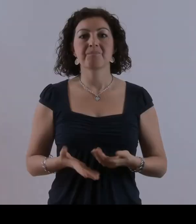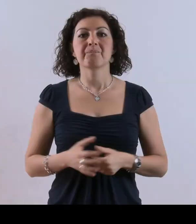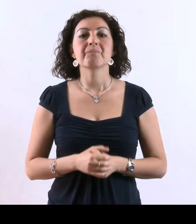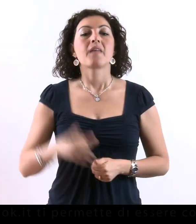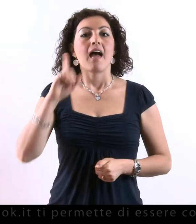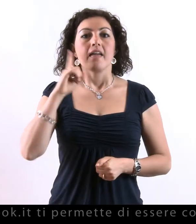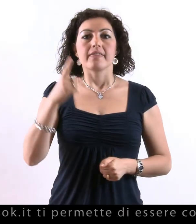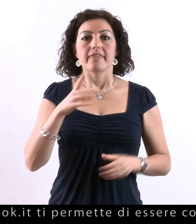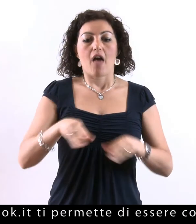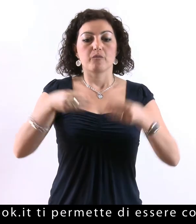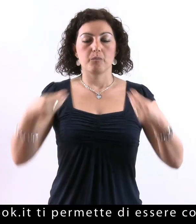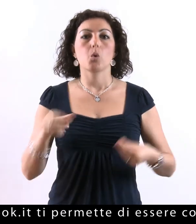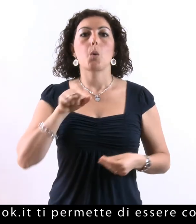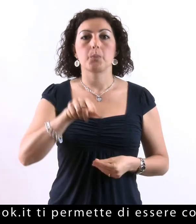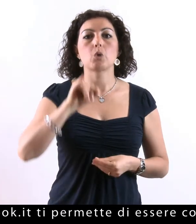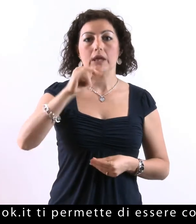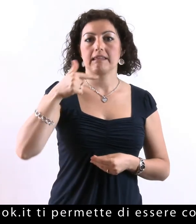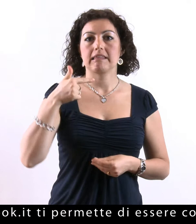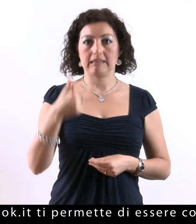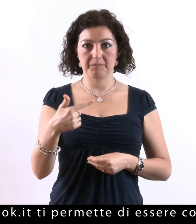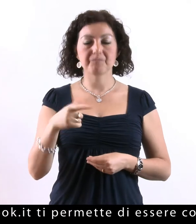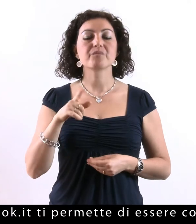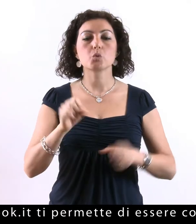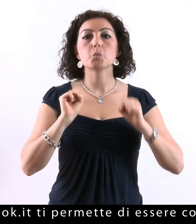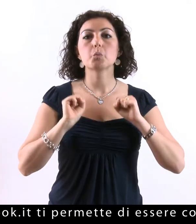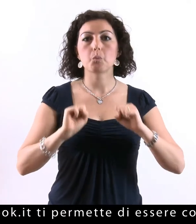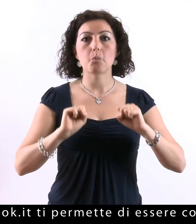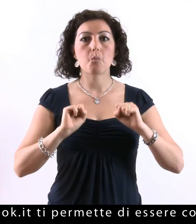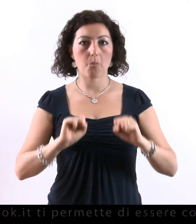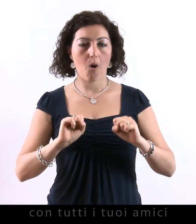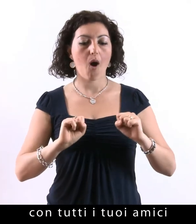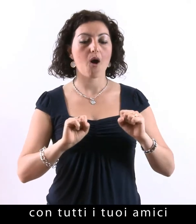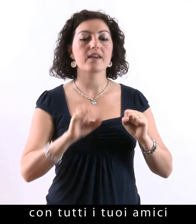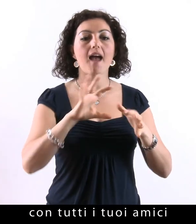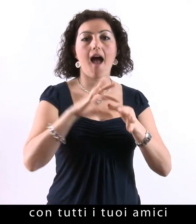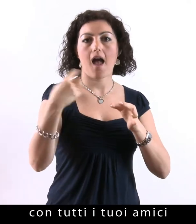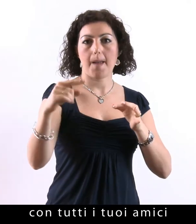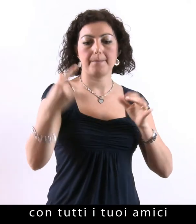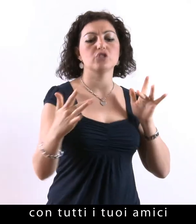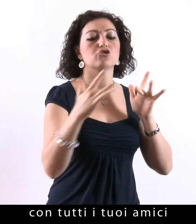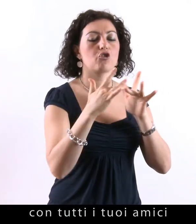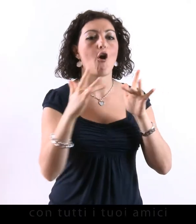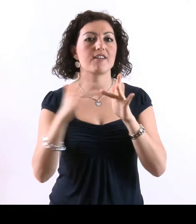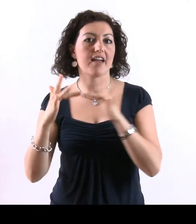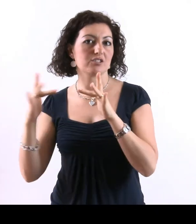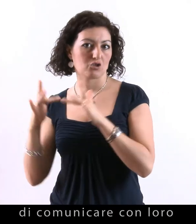Devbook.it ti permette di essere connesso con tutti i tuoi amici, di